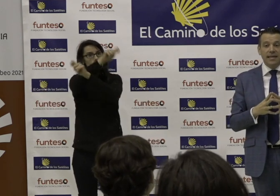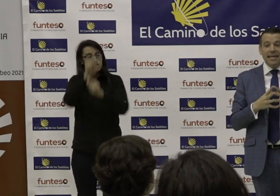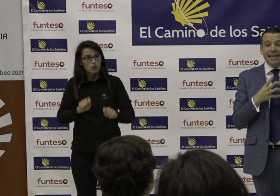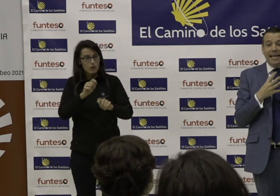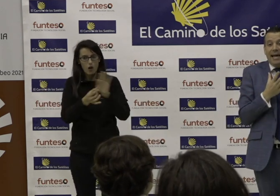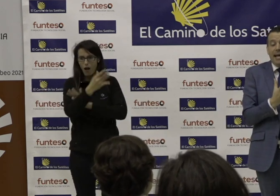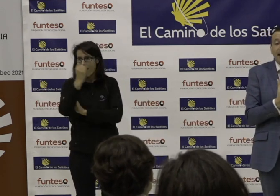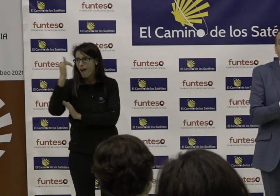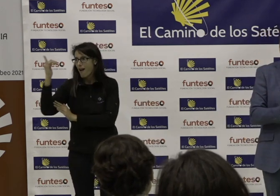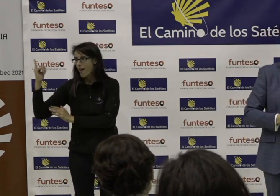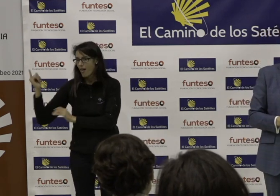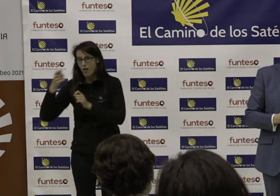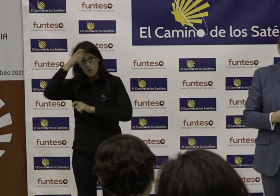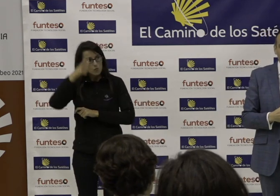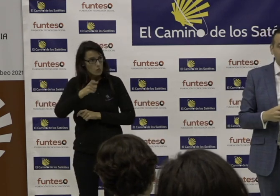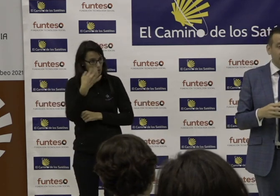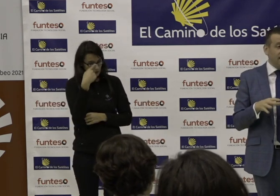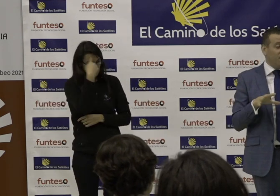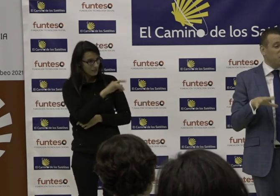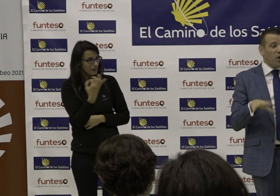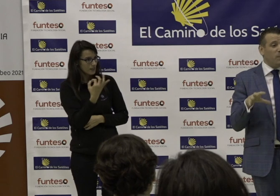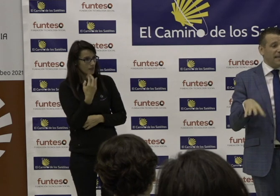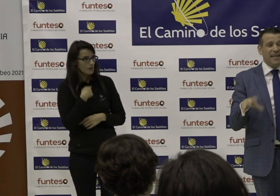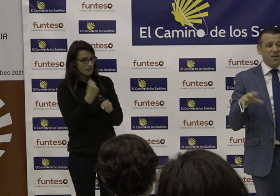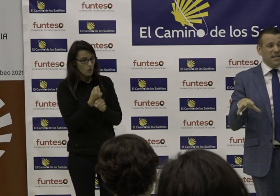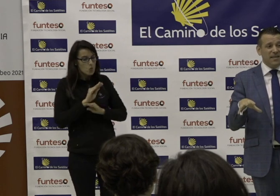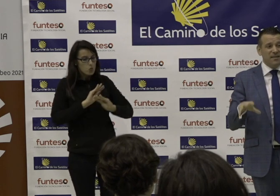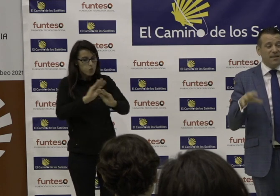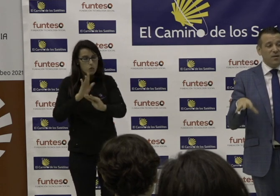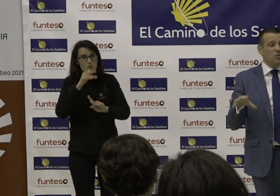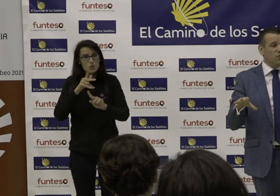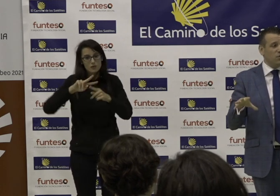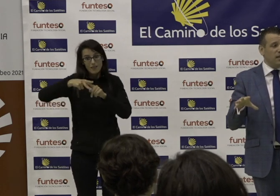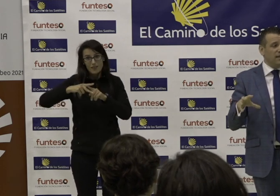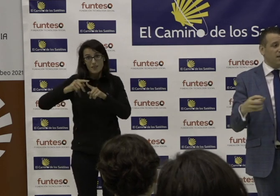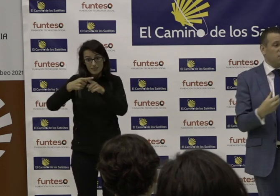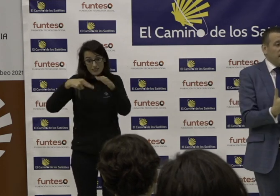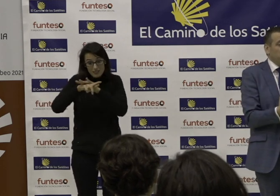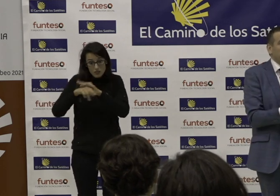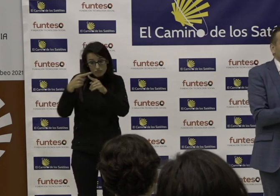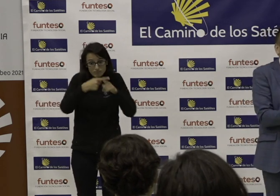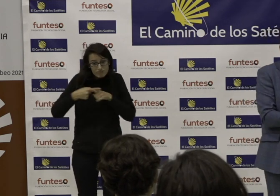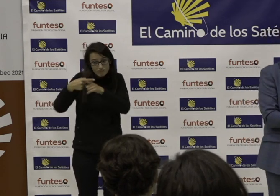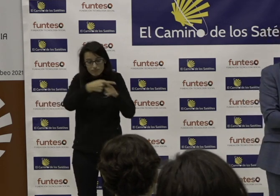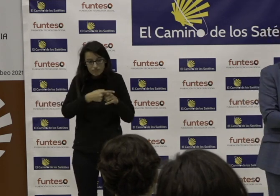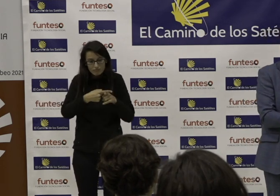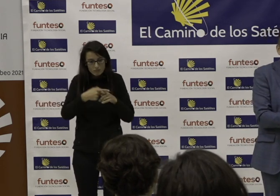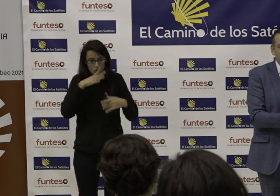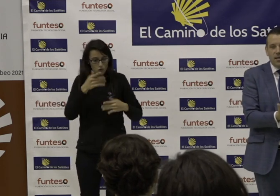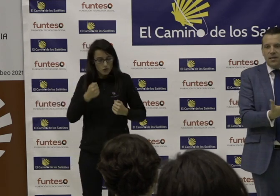fundaciones y la gran labor que están haciendo. Tenemos que compartir herramientas, recursos, tenemos que vibrar con